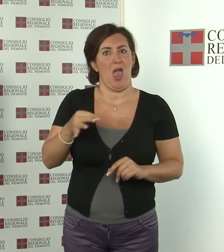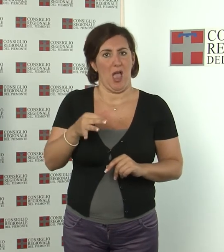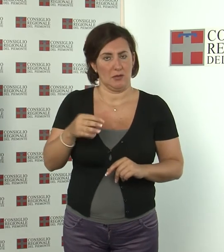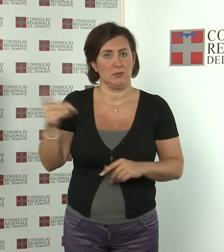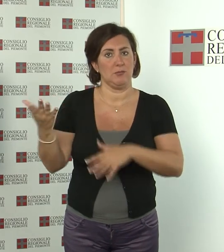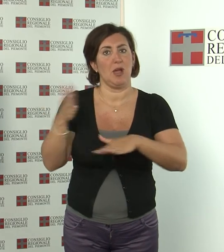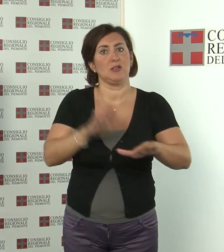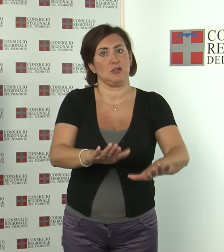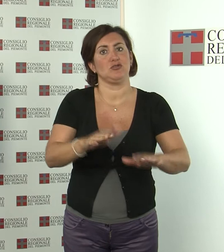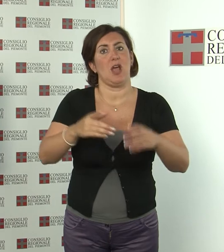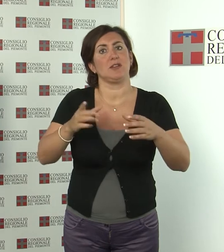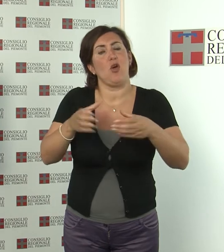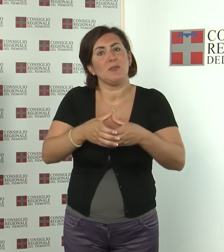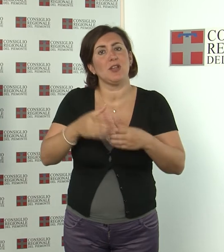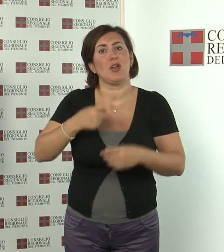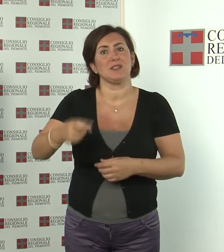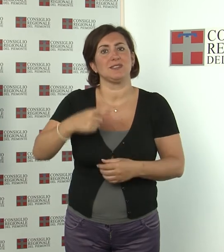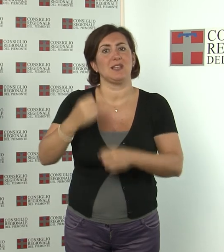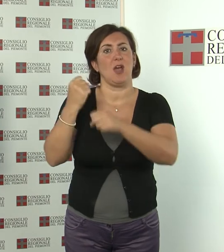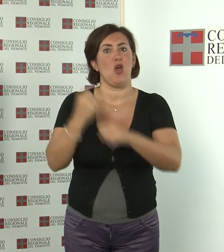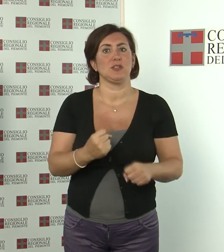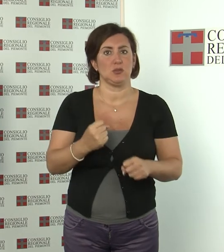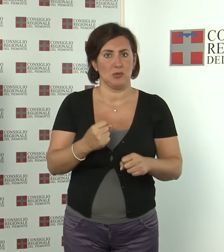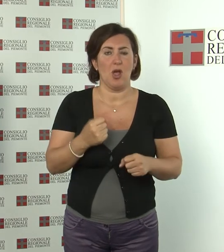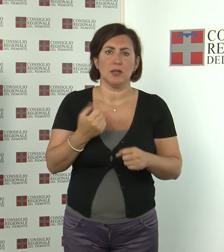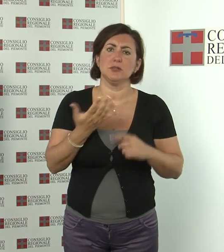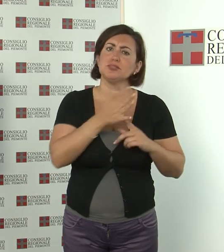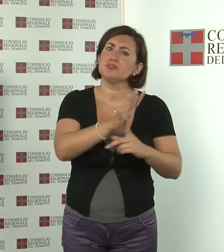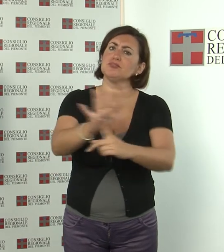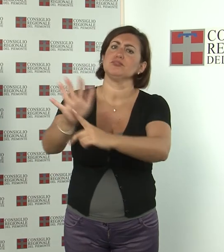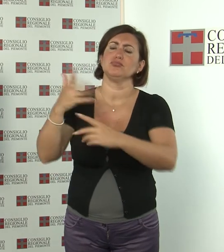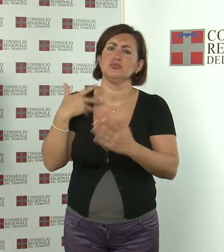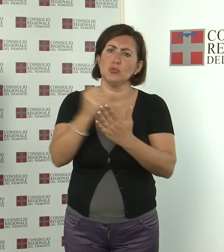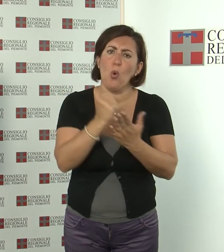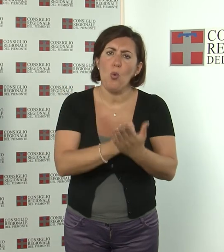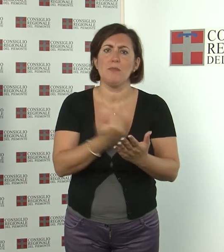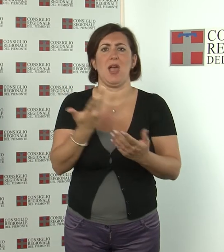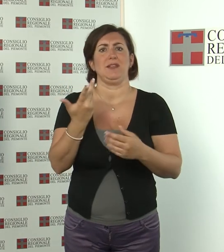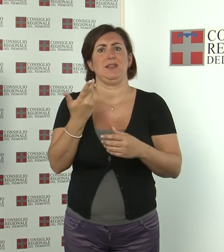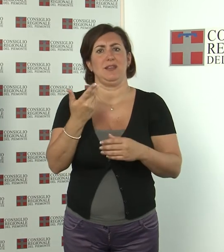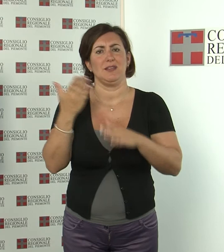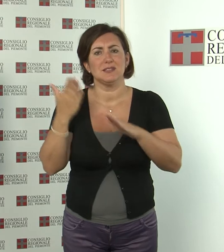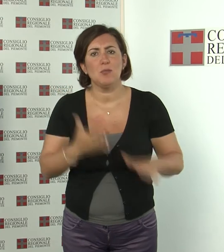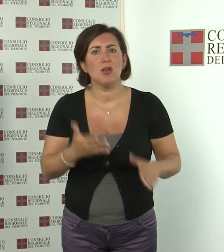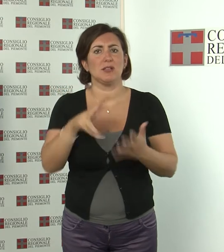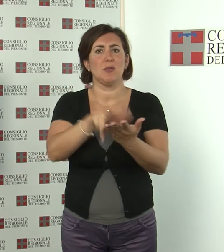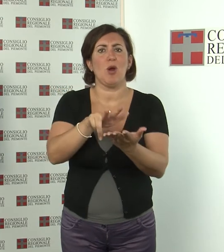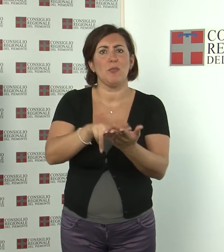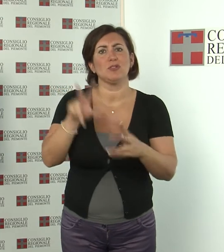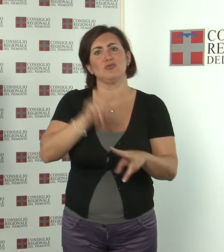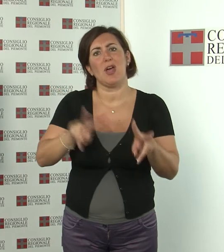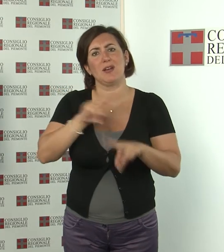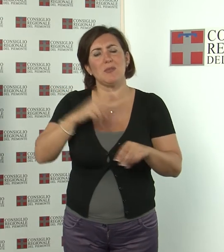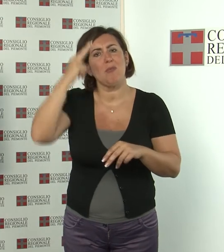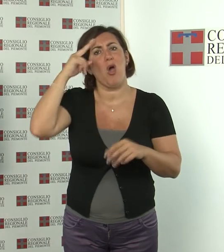e costituzione del consiglio regionale la rassegna raccoglie testimonianze e documenti e proposte con l'obiettivo di promuovere la memoria storica